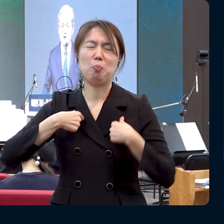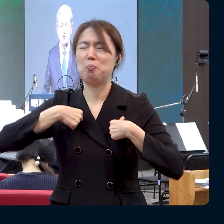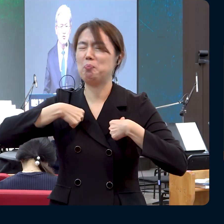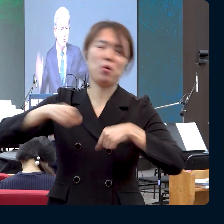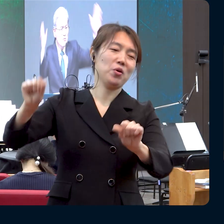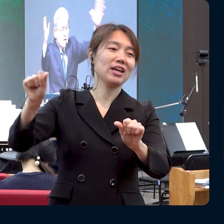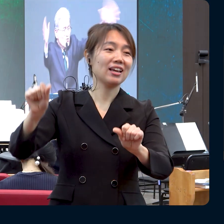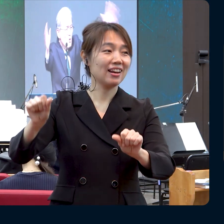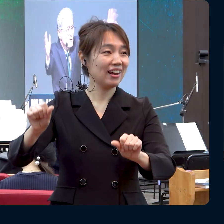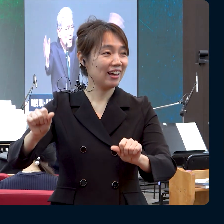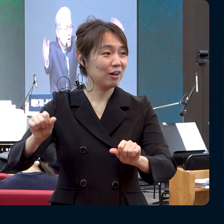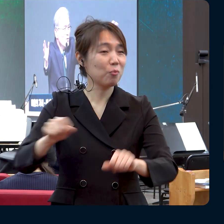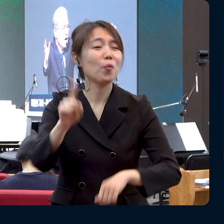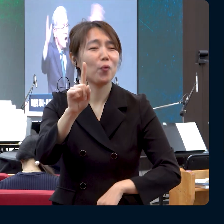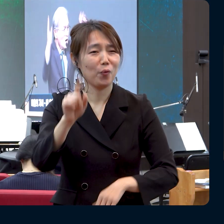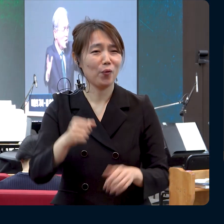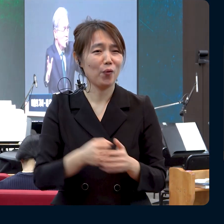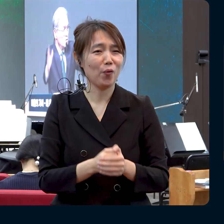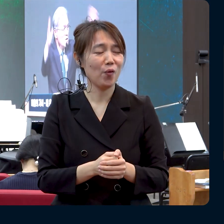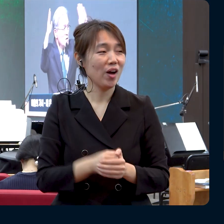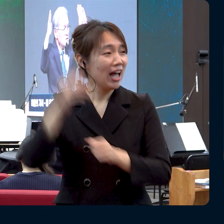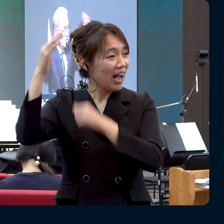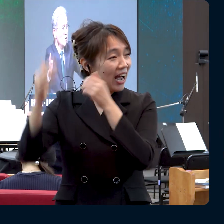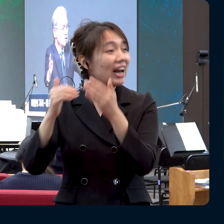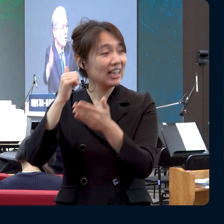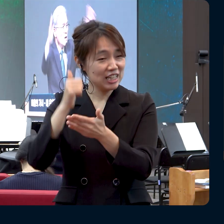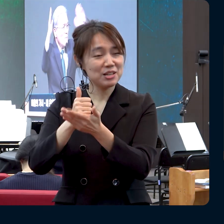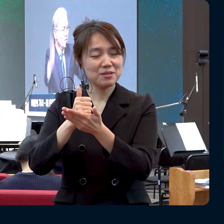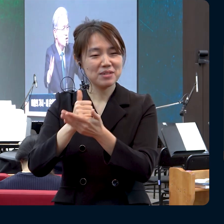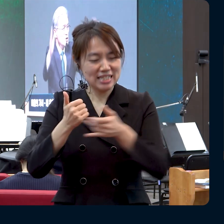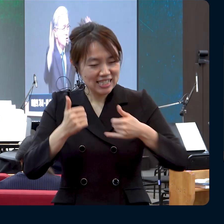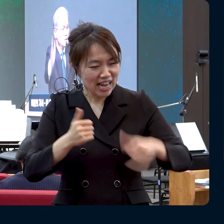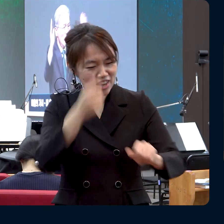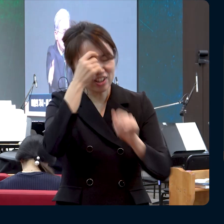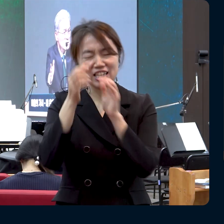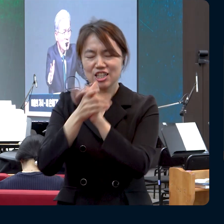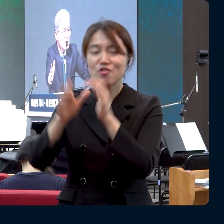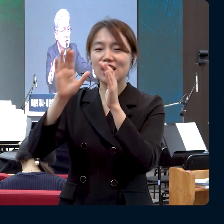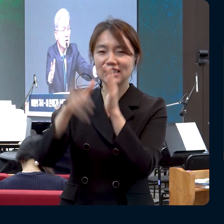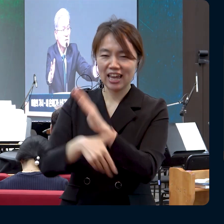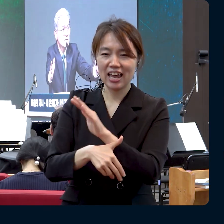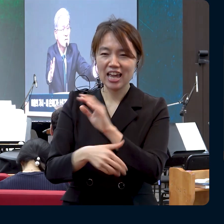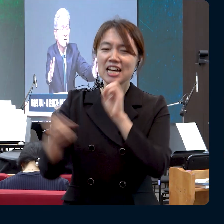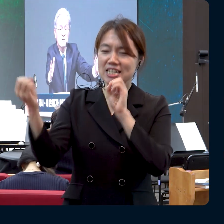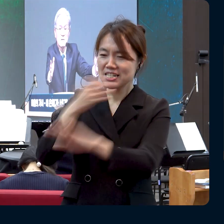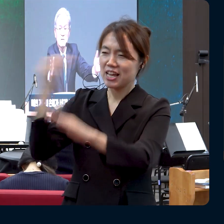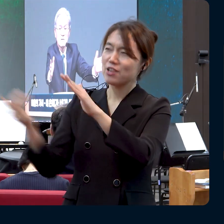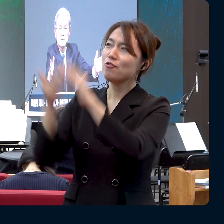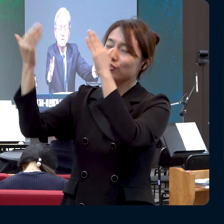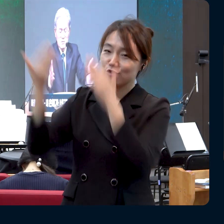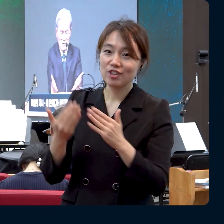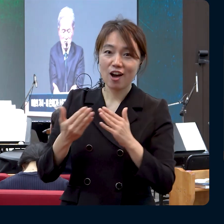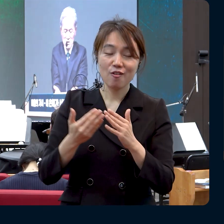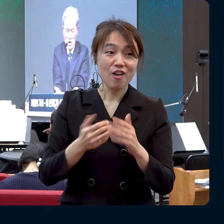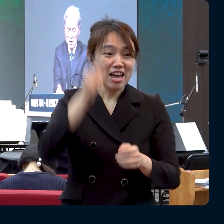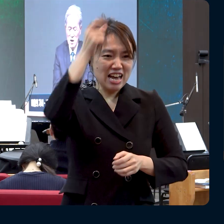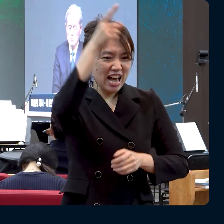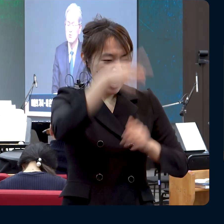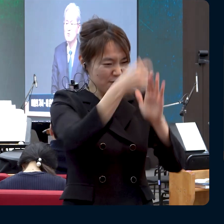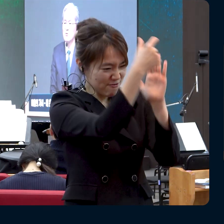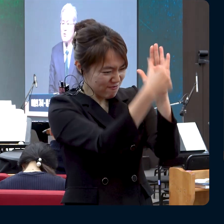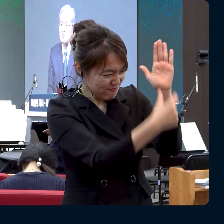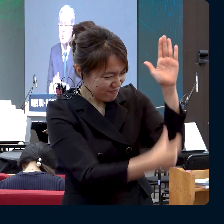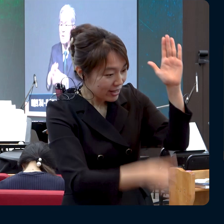여러분, 수백 수천만 나오는 게 뭐예요? 하나님은 자녀의 기도에 반드시 응답하신다는 거 아니에요? 근데 그거